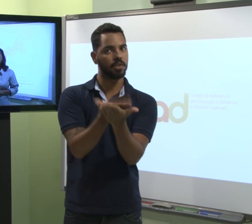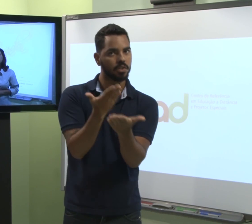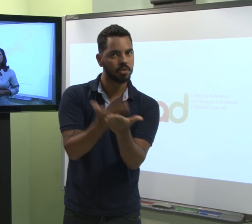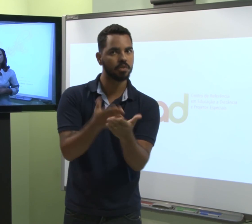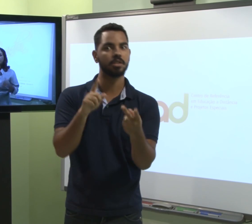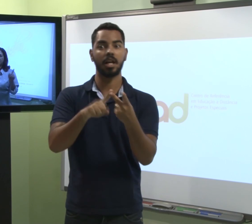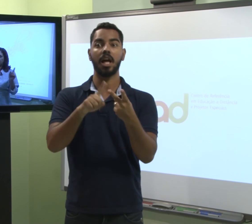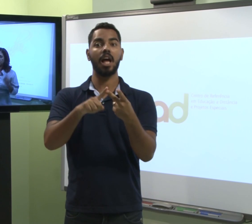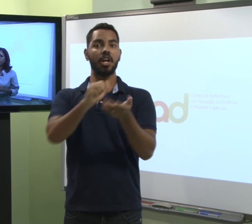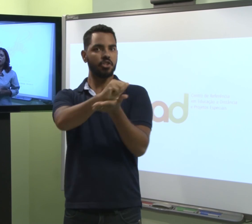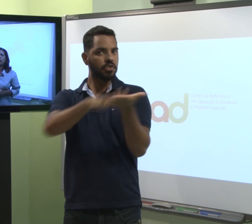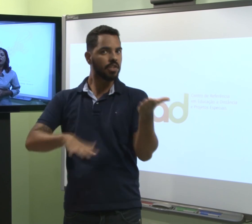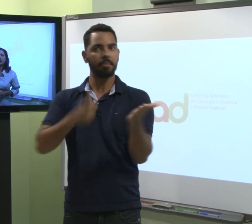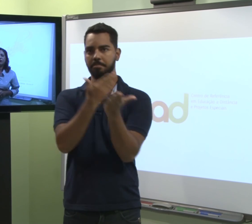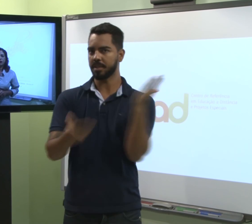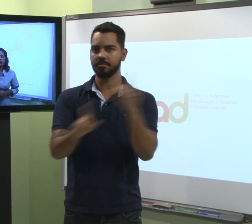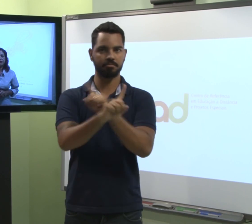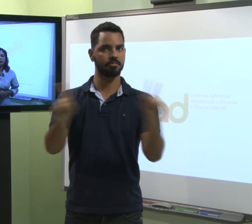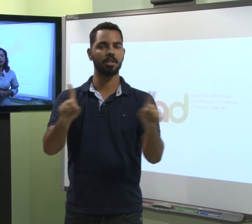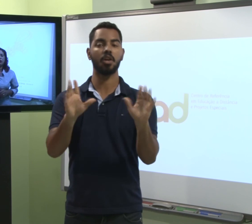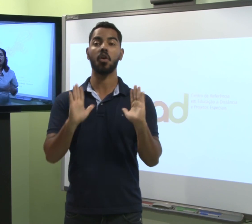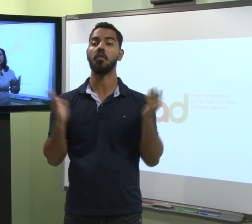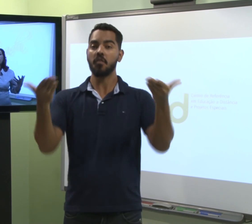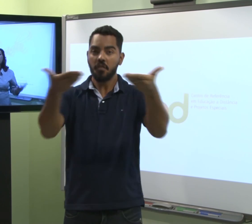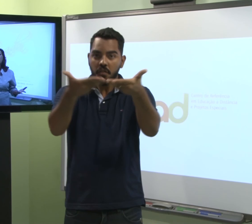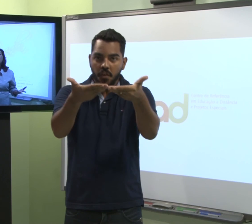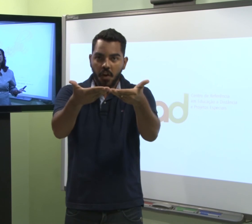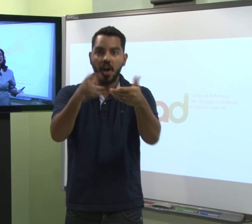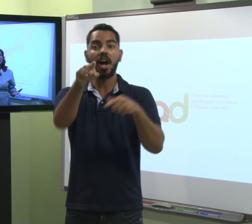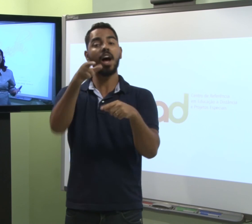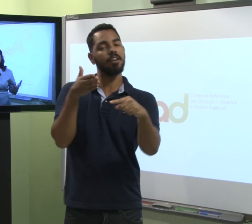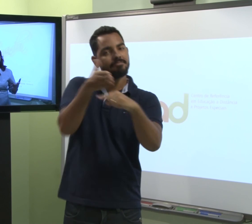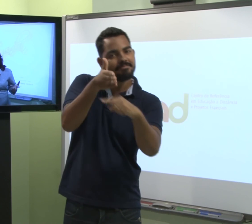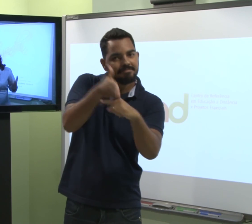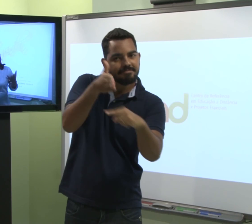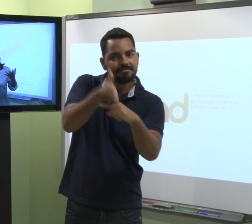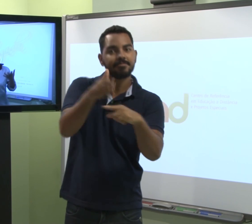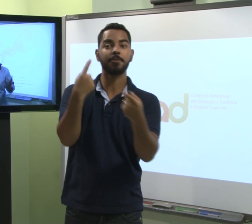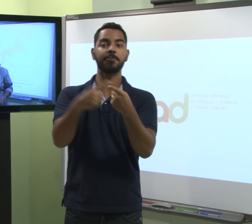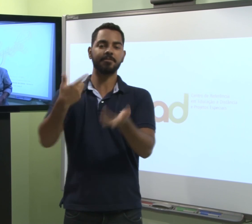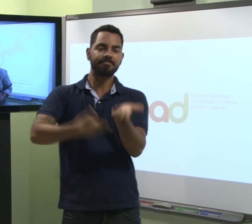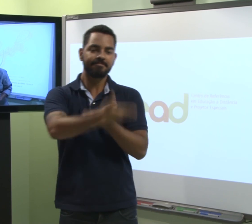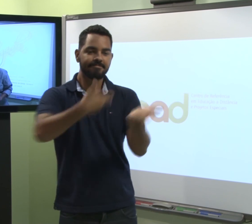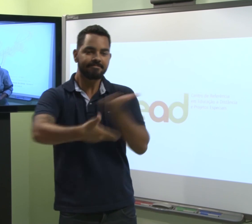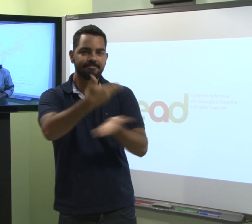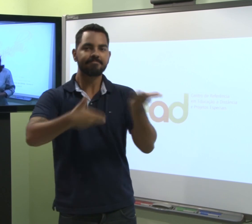dos fóruns, pois a construção coletiva do conhecimento ocorre sempre de forma